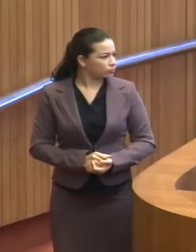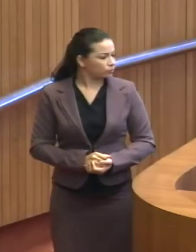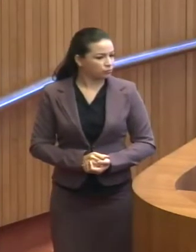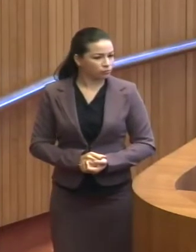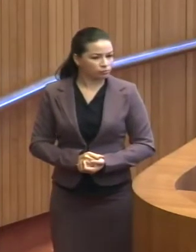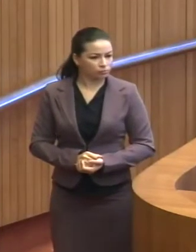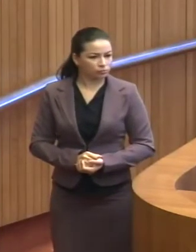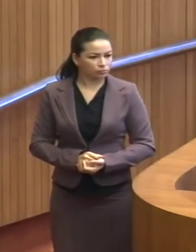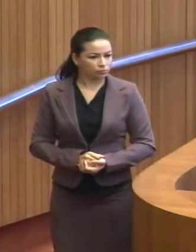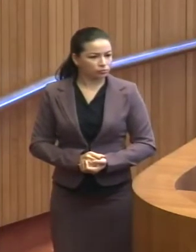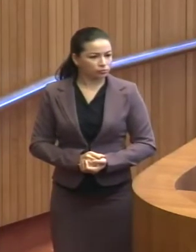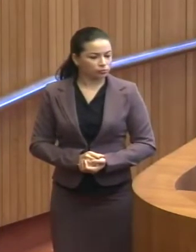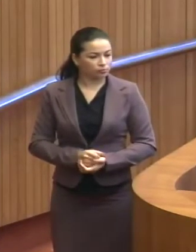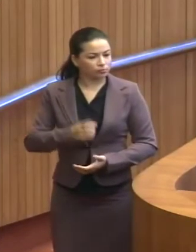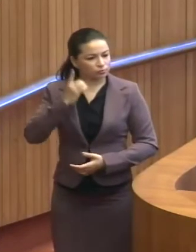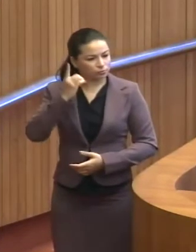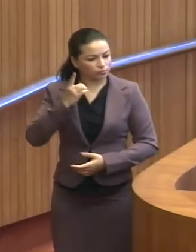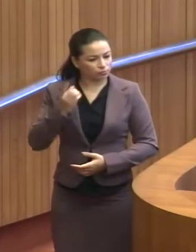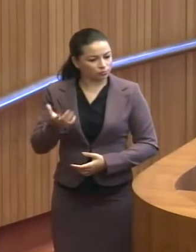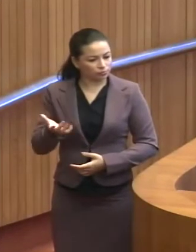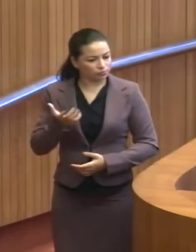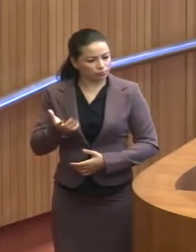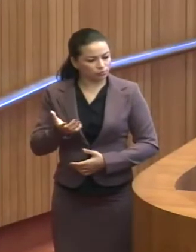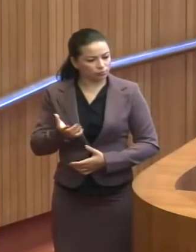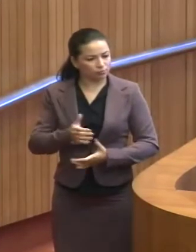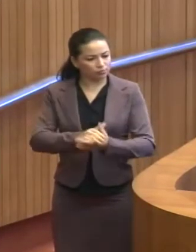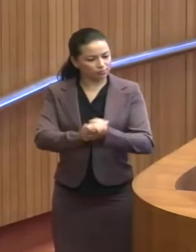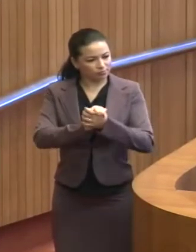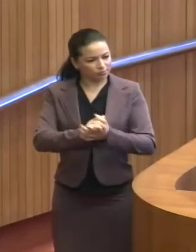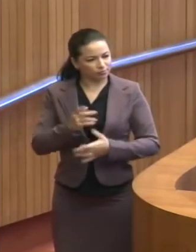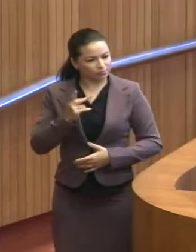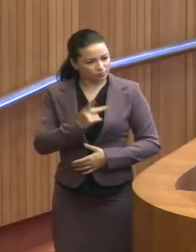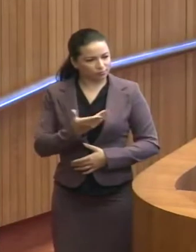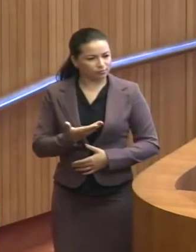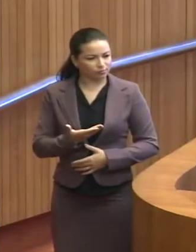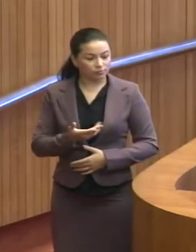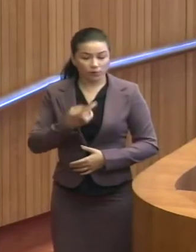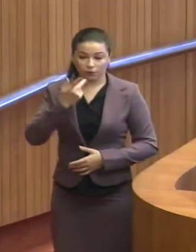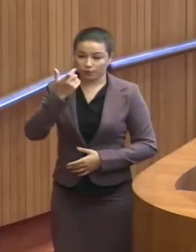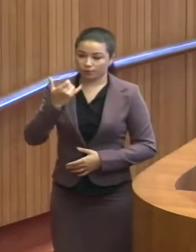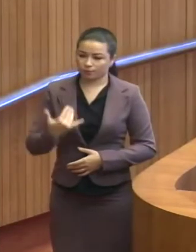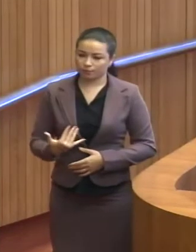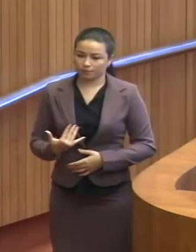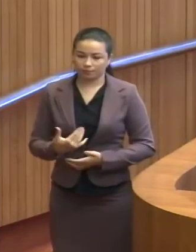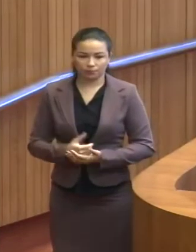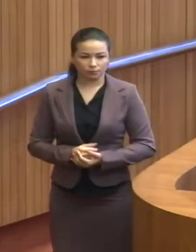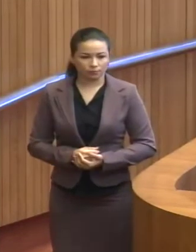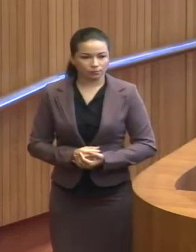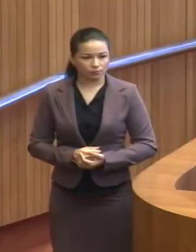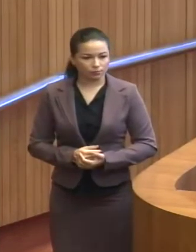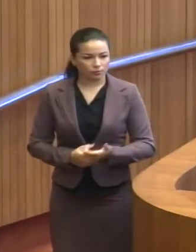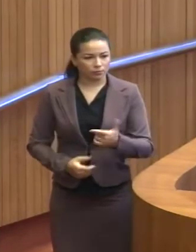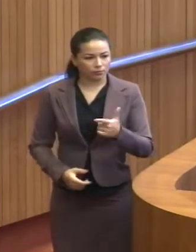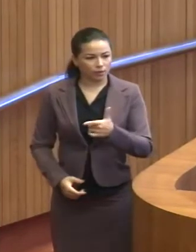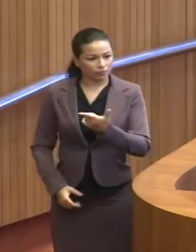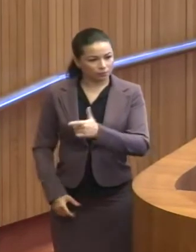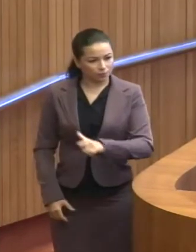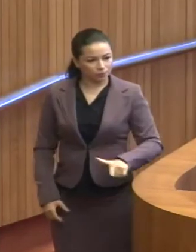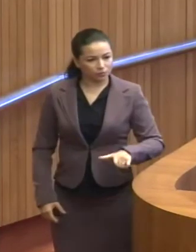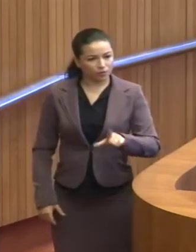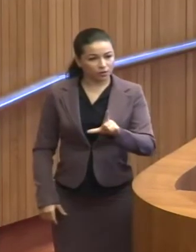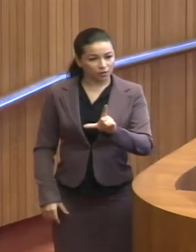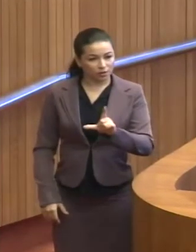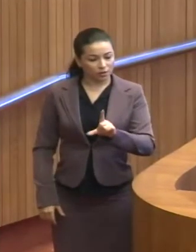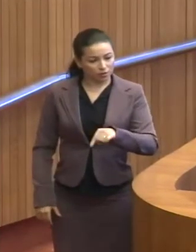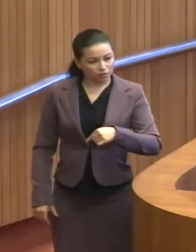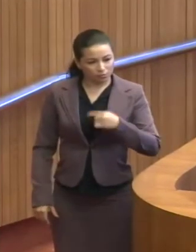Deputado Bira, eu queria parabenizar Vossa Excelência, dizer que, para não repetir o que já disse um dia